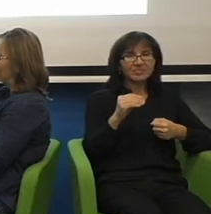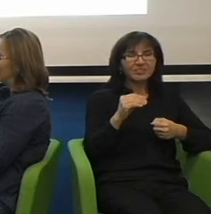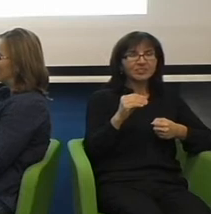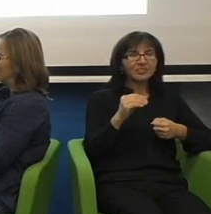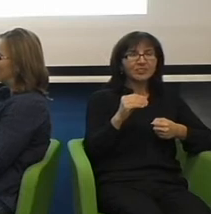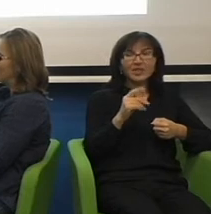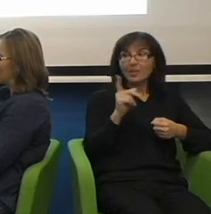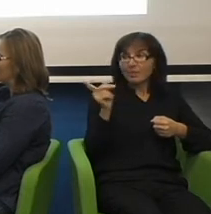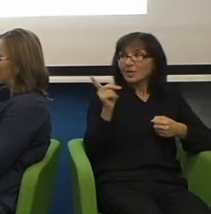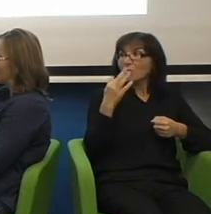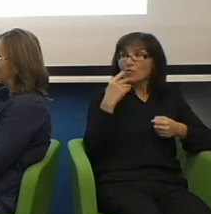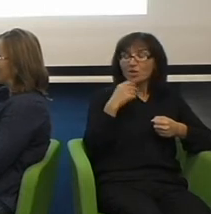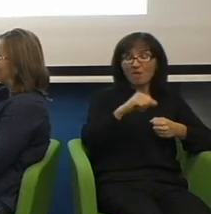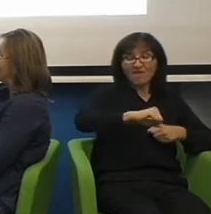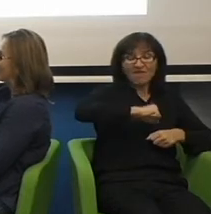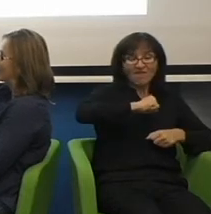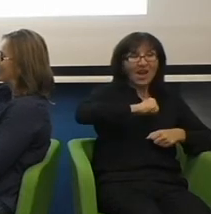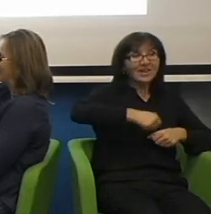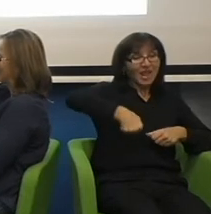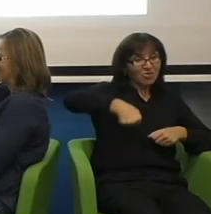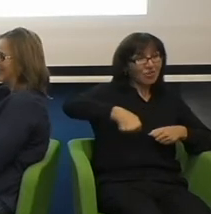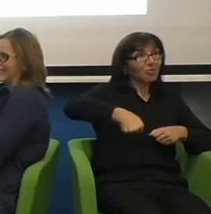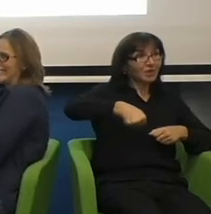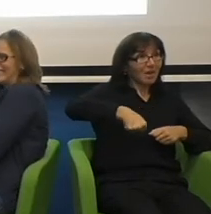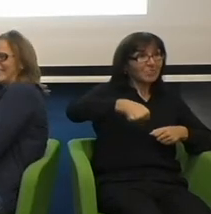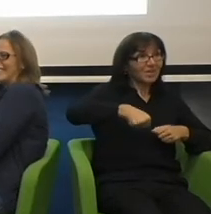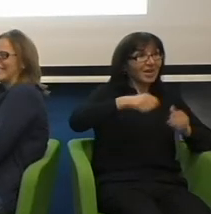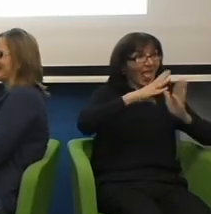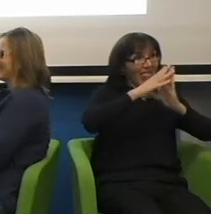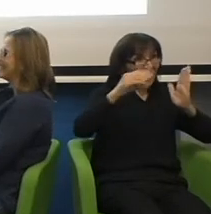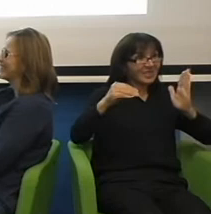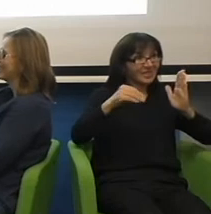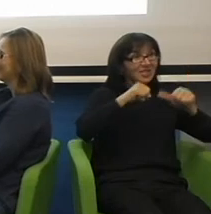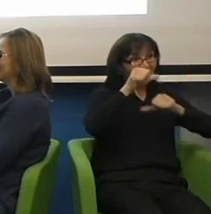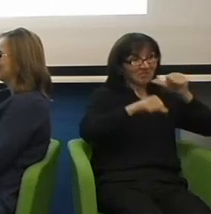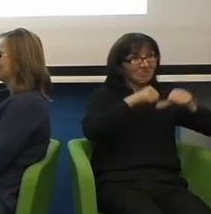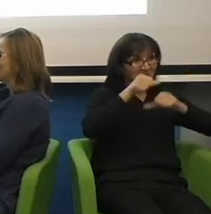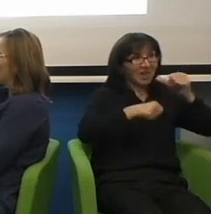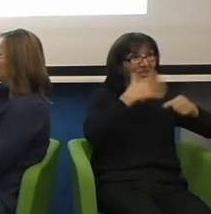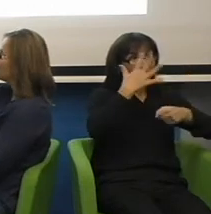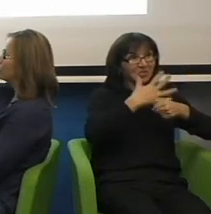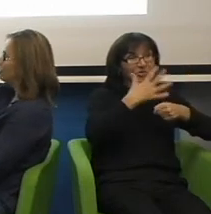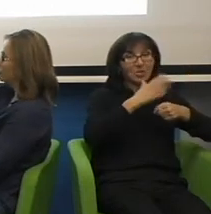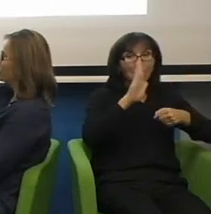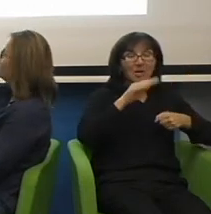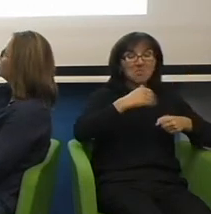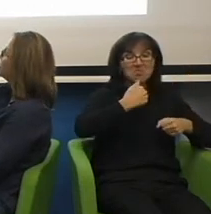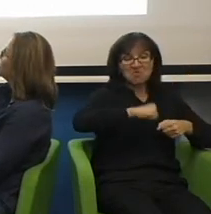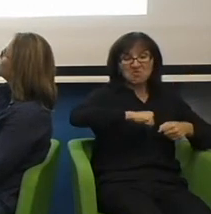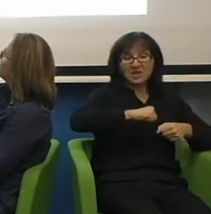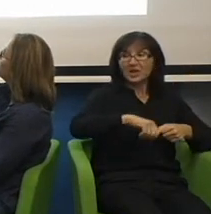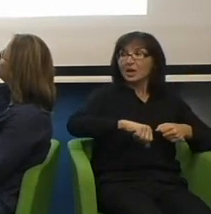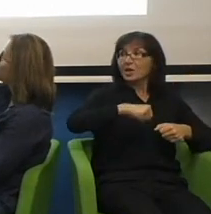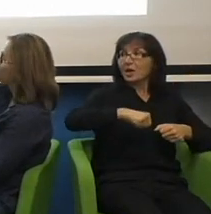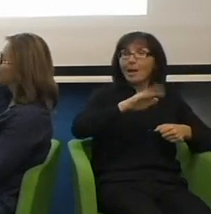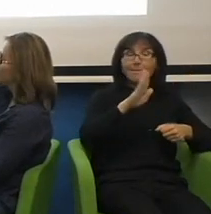zwrócił uwagę na fajne torebki, które Anna ma na zdjęciach z lat 50. Tak, miała bardzo fajne torebki. A mnie przekonało to zdjęcie właśnie ze